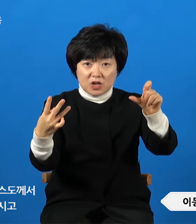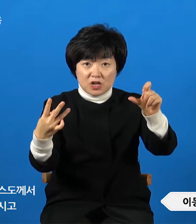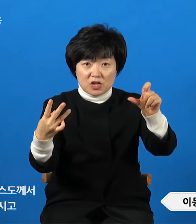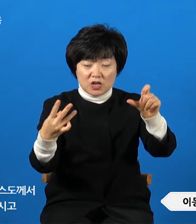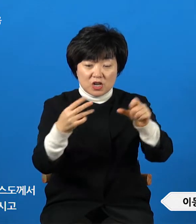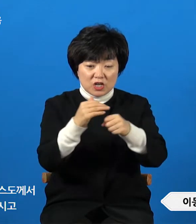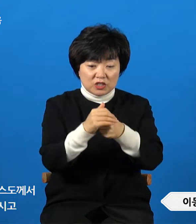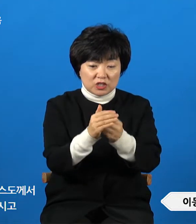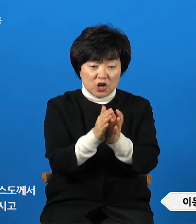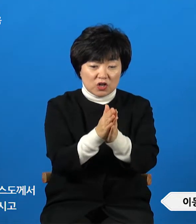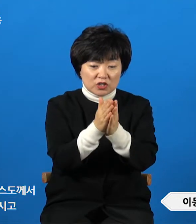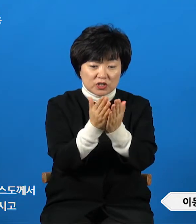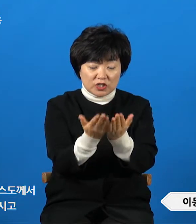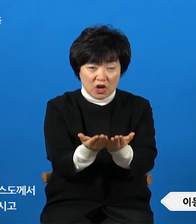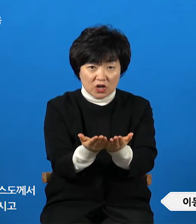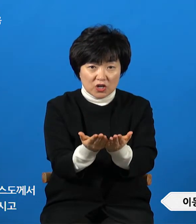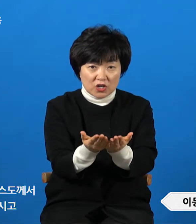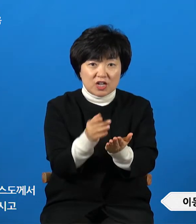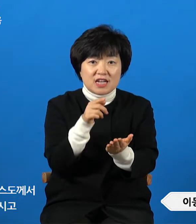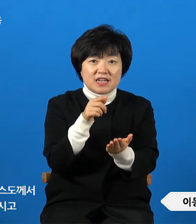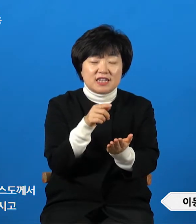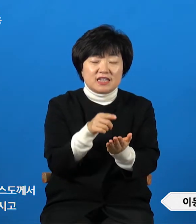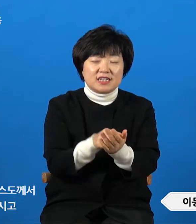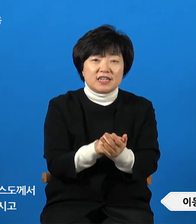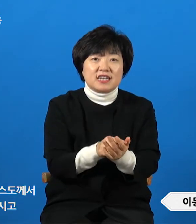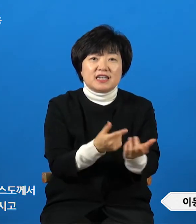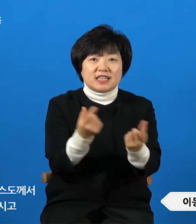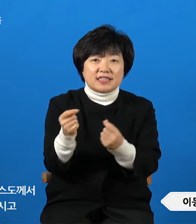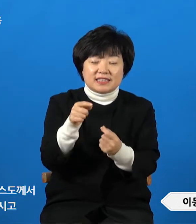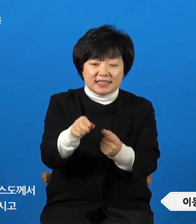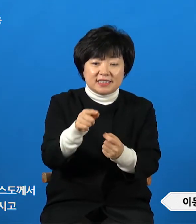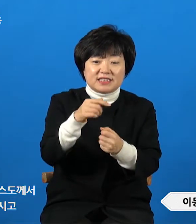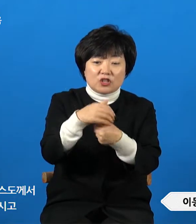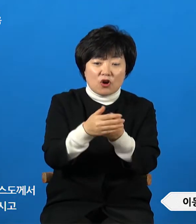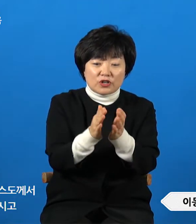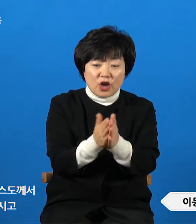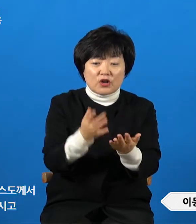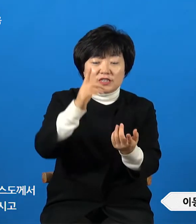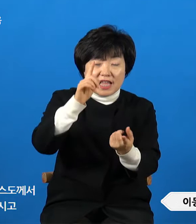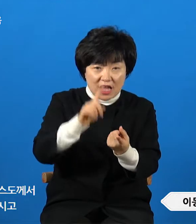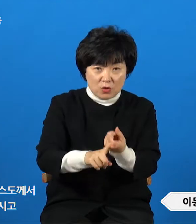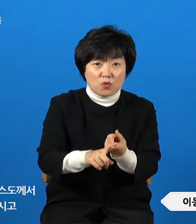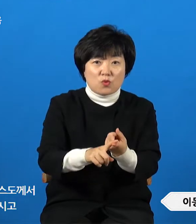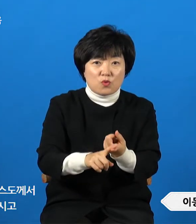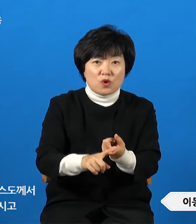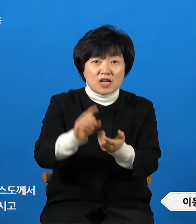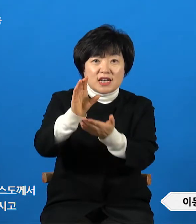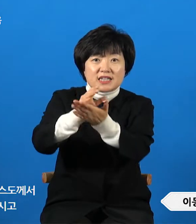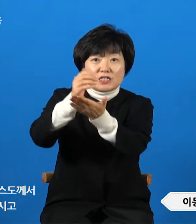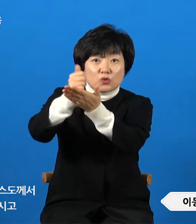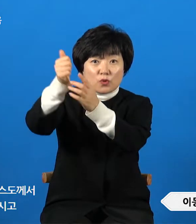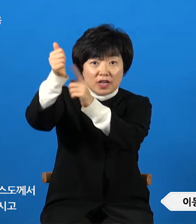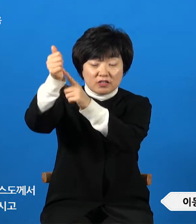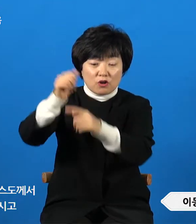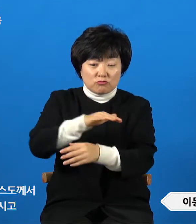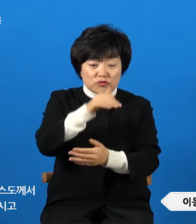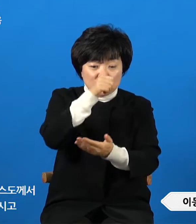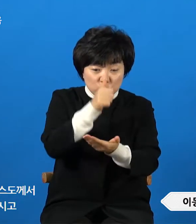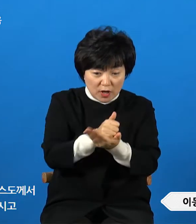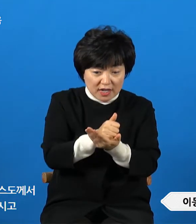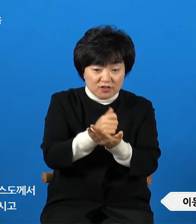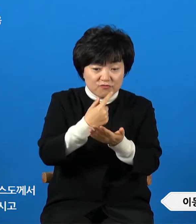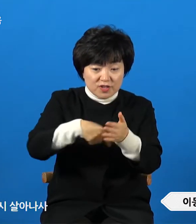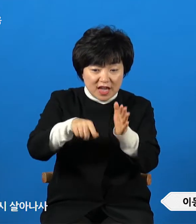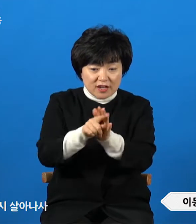여기서부터 읽어요. 성경대로. 이는 성경대로. 다 같이 시작. 이는 성경대로 그리스도께서 우리 죄를 위하여